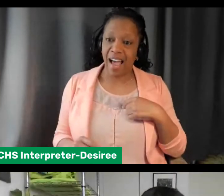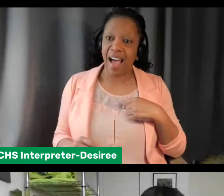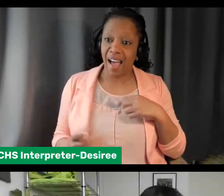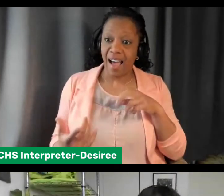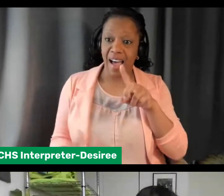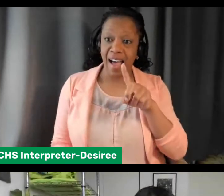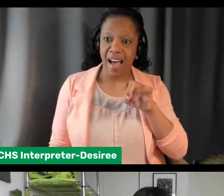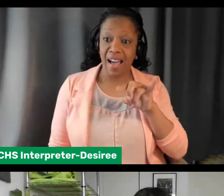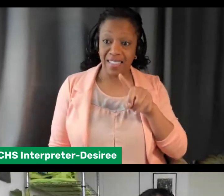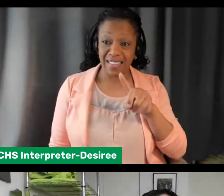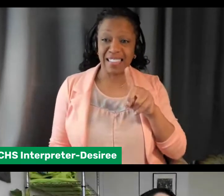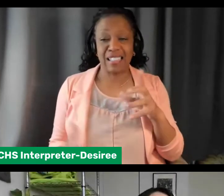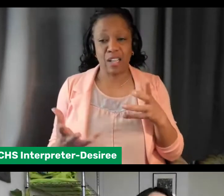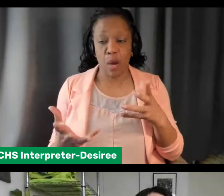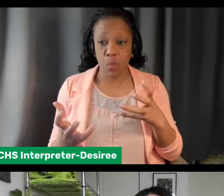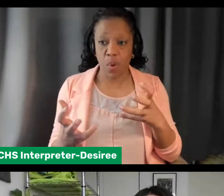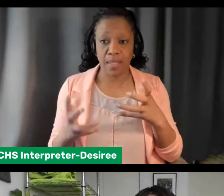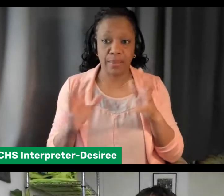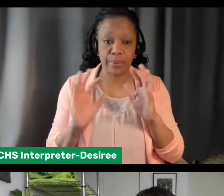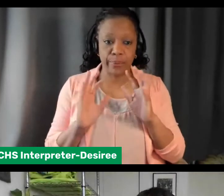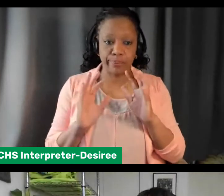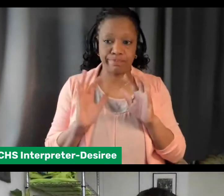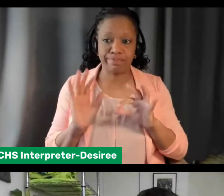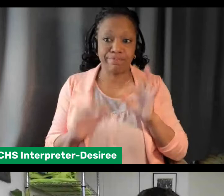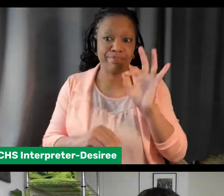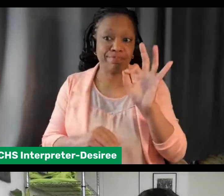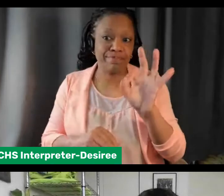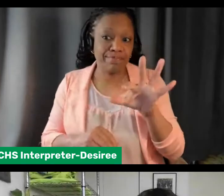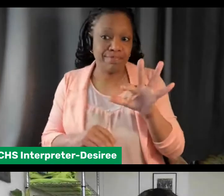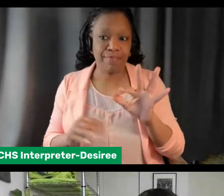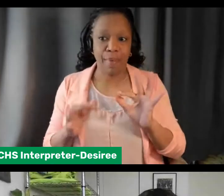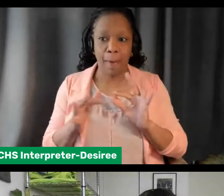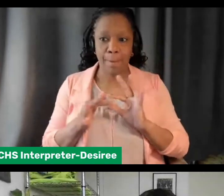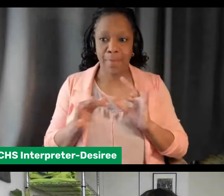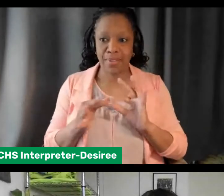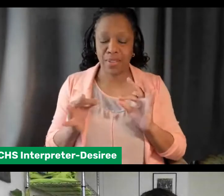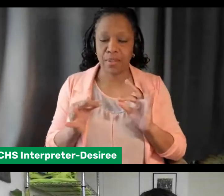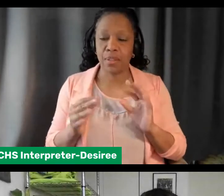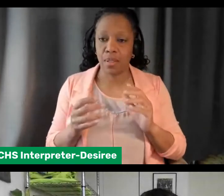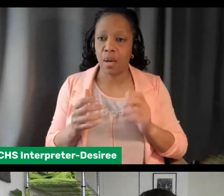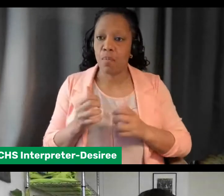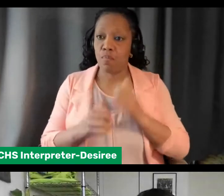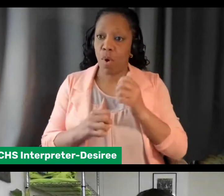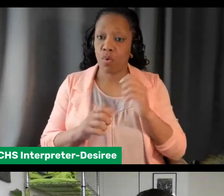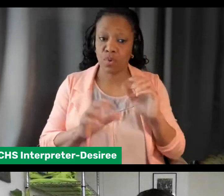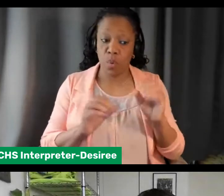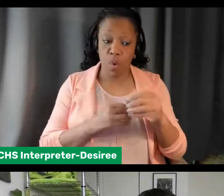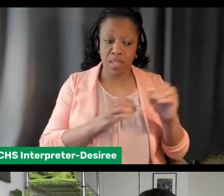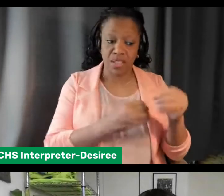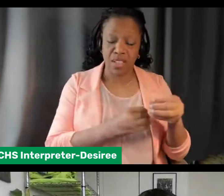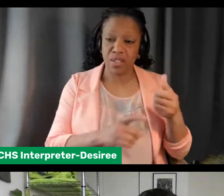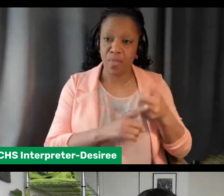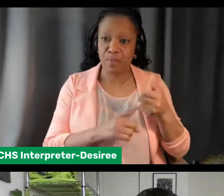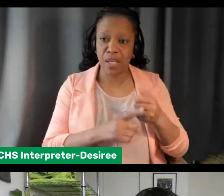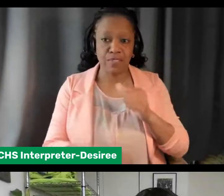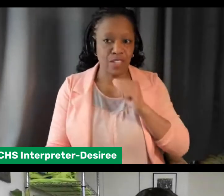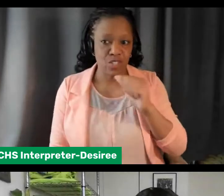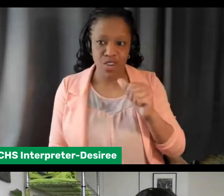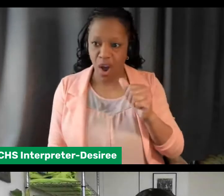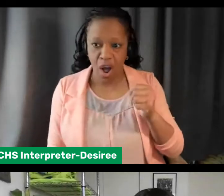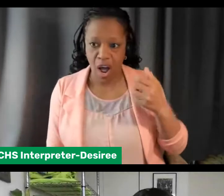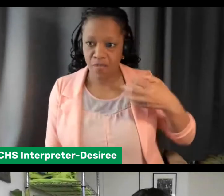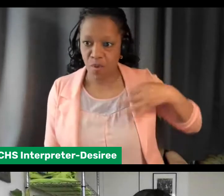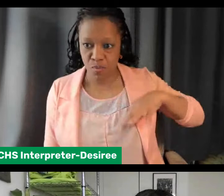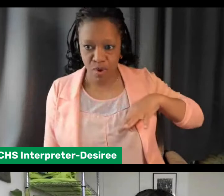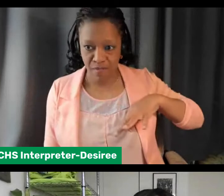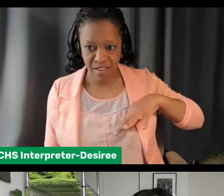also mention that beyond, these are primarily nonprofit organizations. My consulting firm is